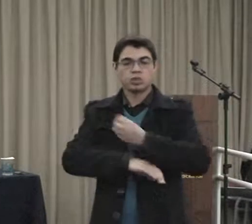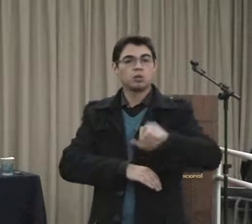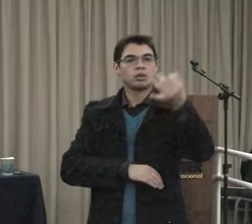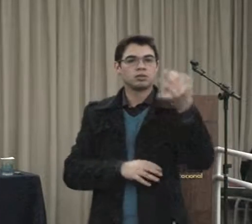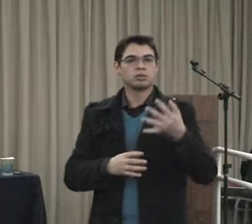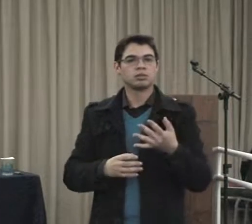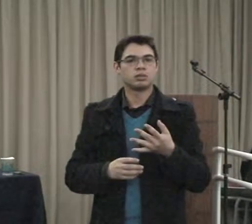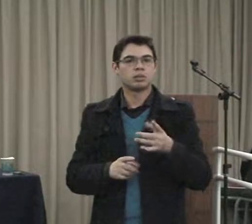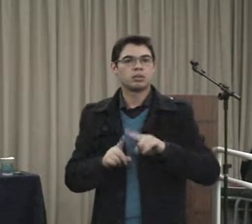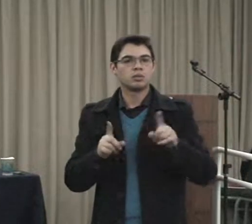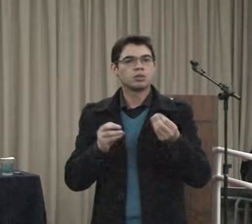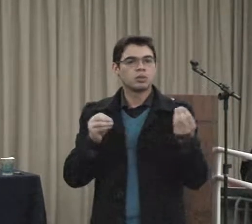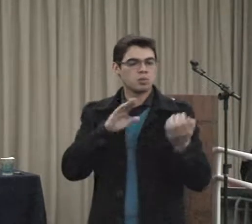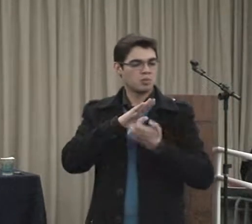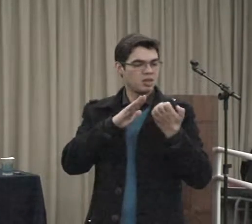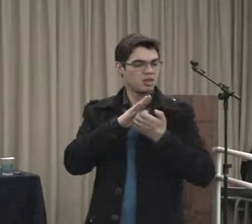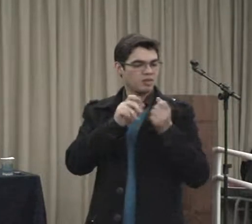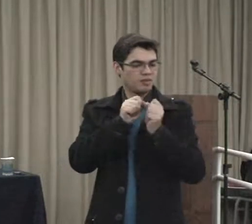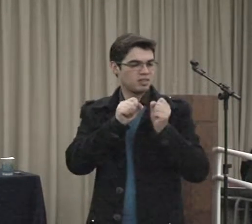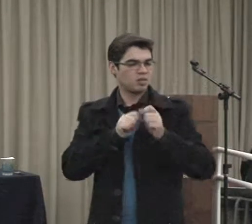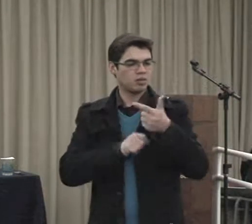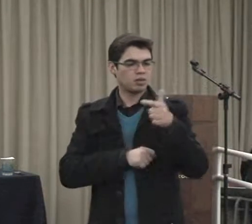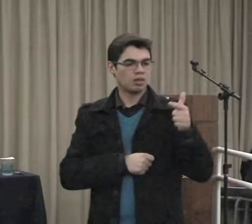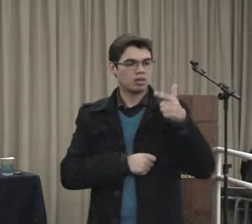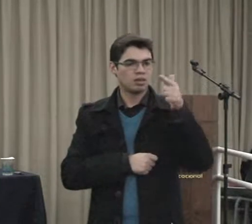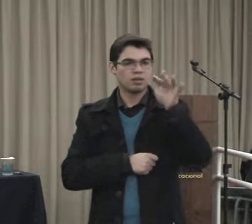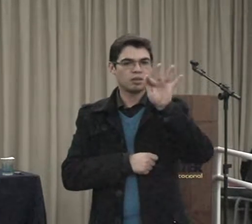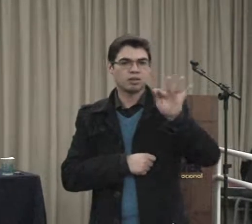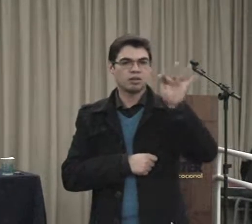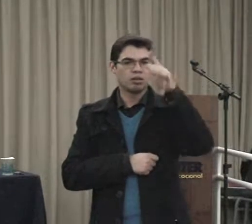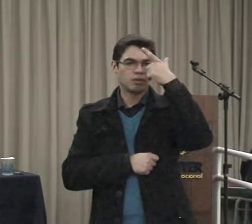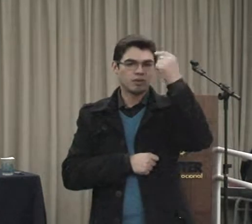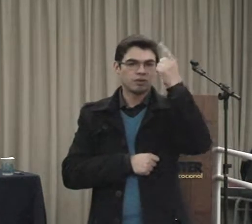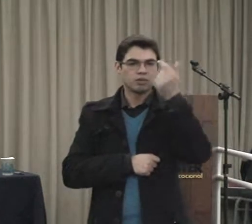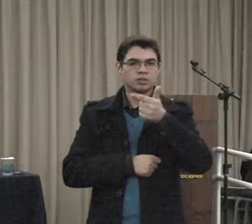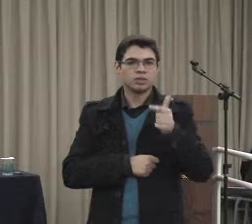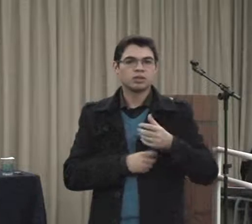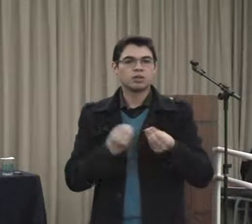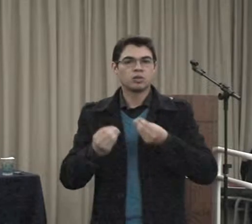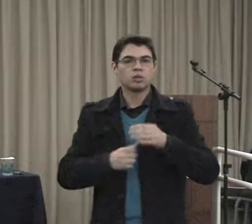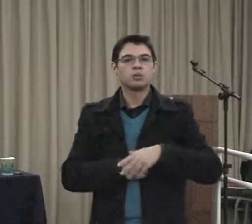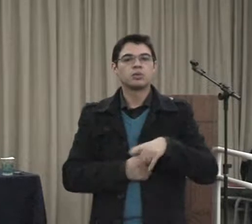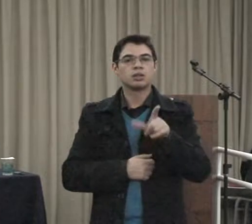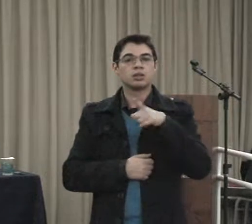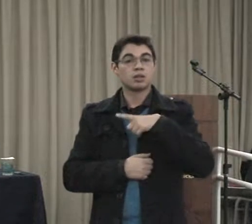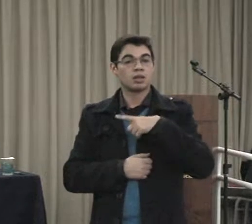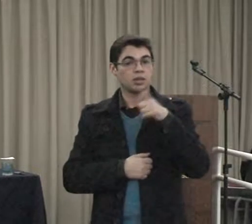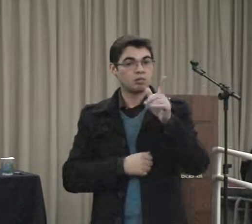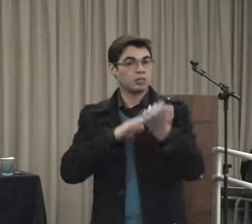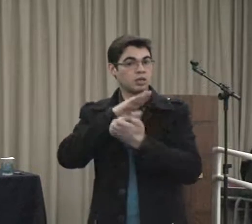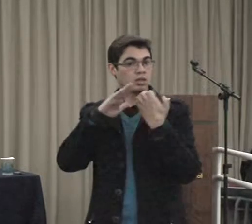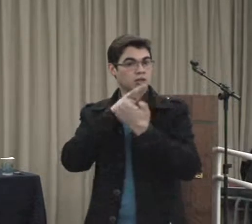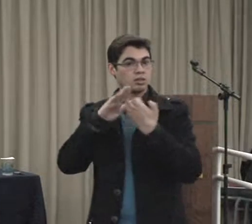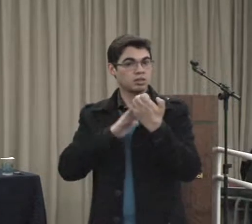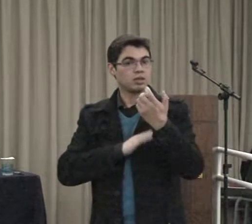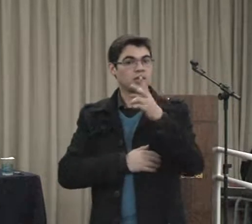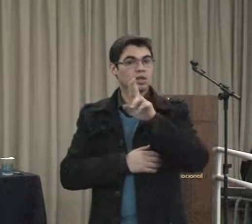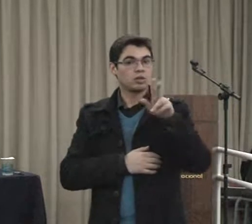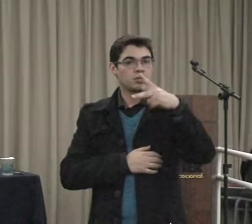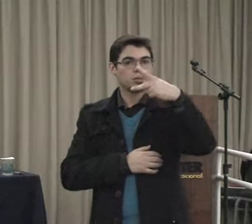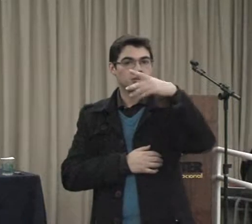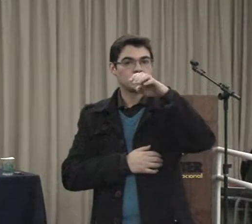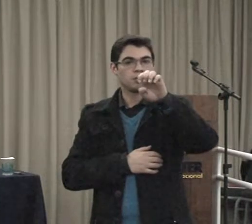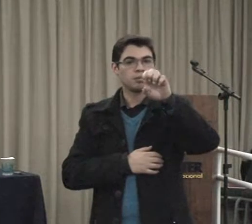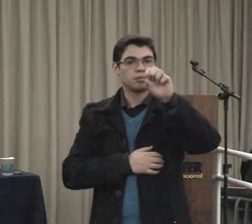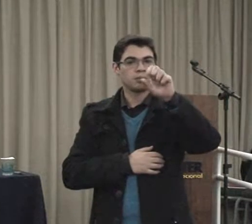Mas isso não acontece, nenhuma empresa está fazendo. Então eu vou falar da PepsiCo. Todo mundo conhece a PepsiCo? É a Pepsi, né? É a segunda, né? É a segunda depois da